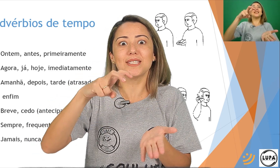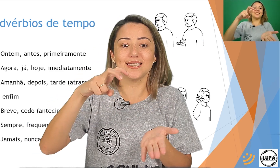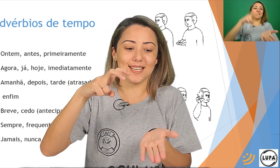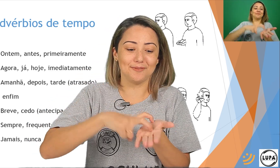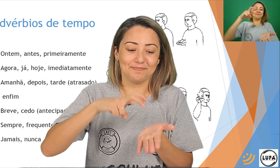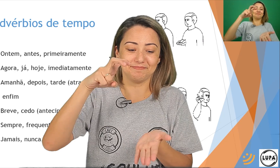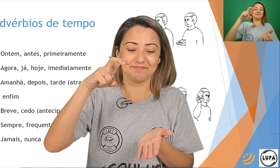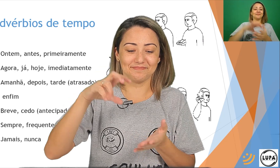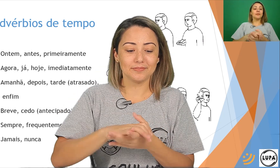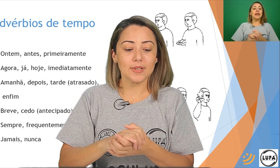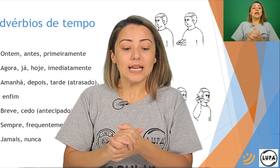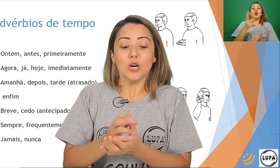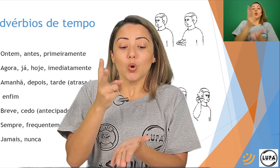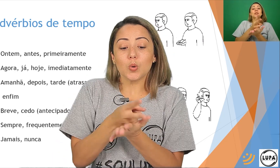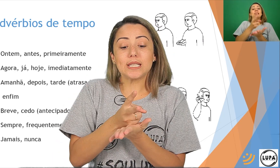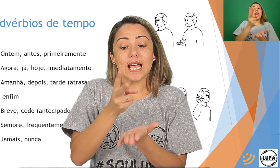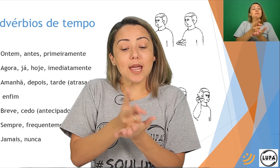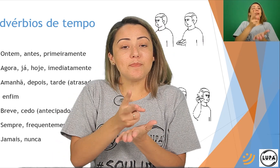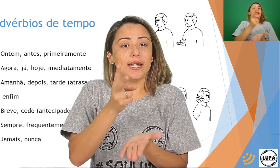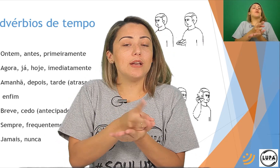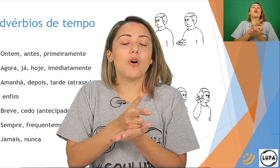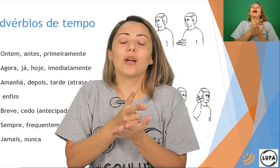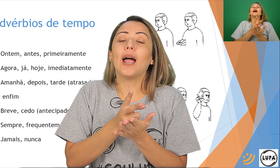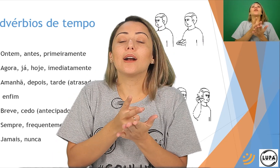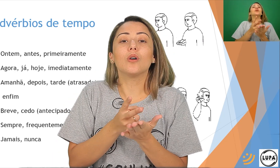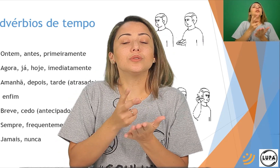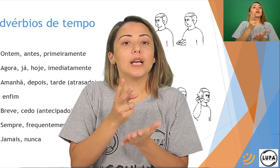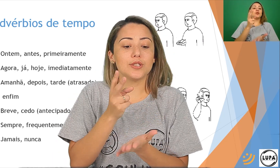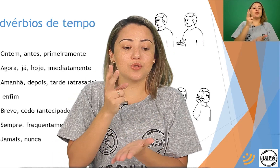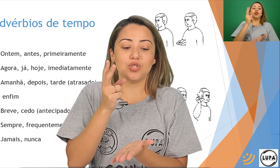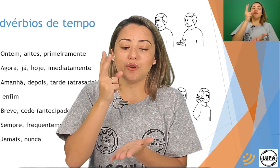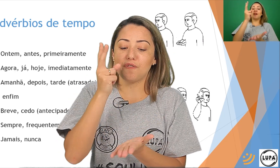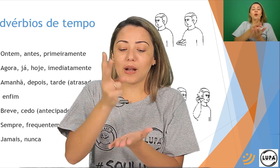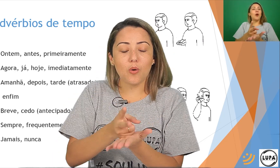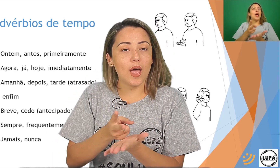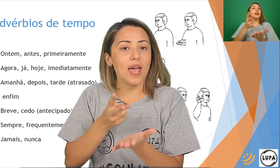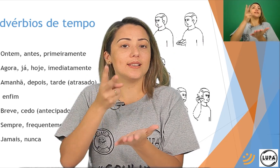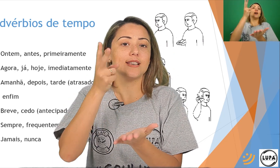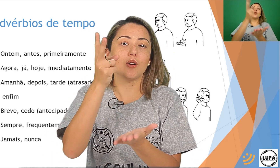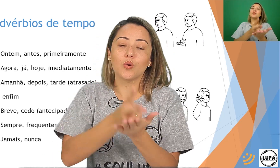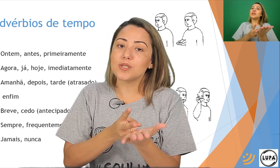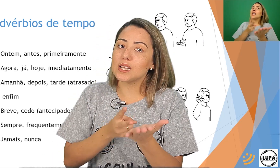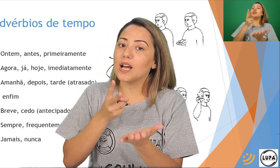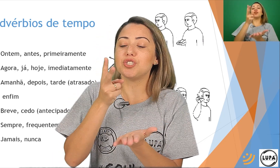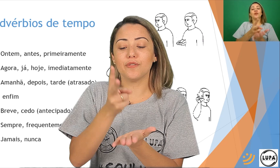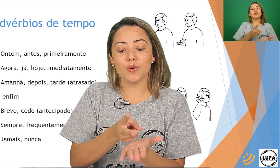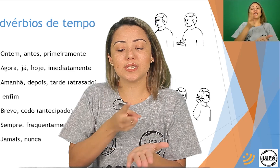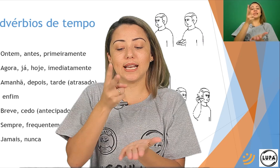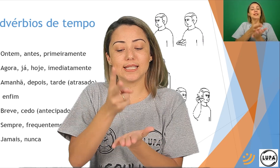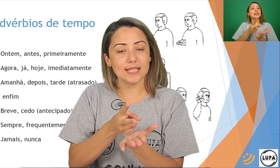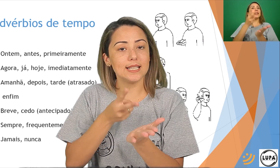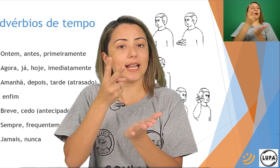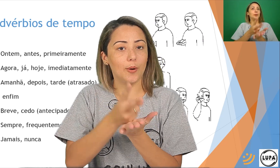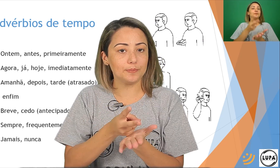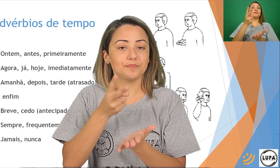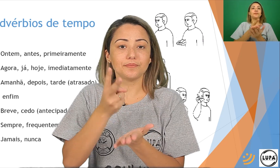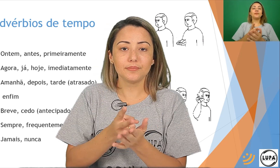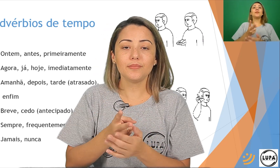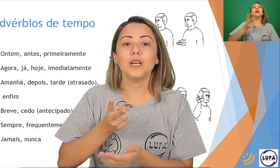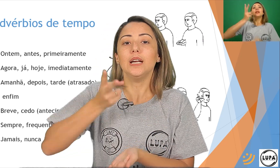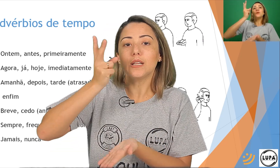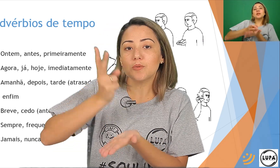acordar, pode ser cedo. O sempre e qualquer contexto de frequência, constante, eu vou usar esse